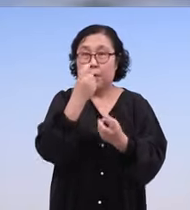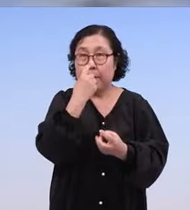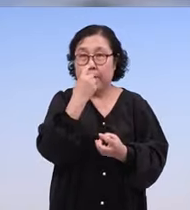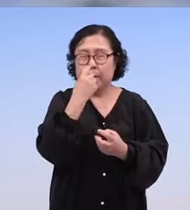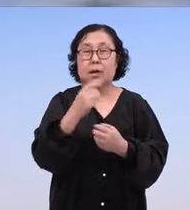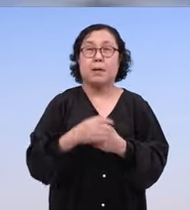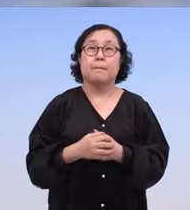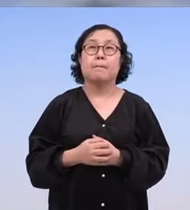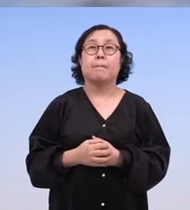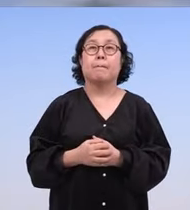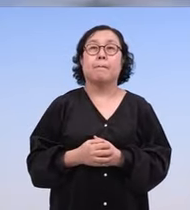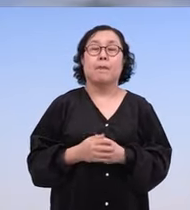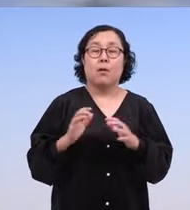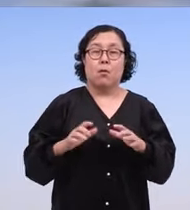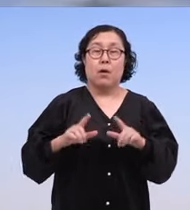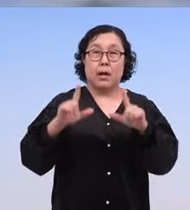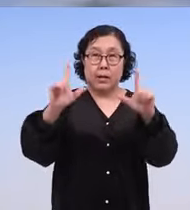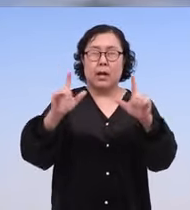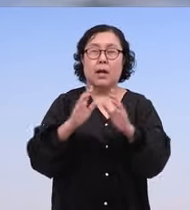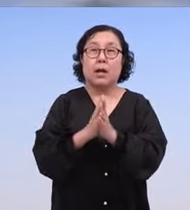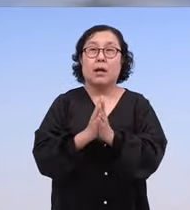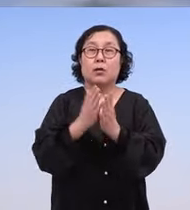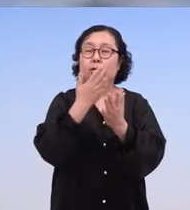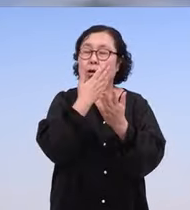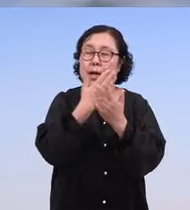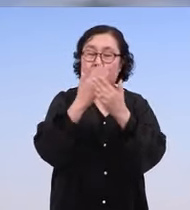그 성도님처럼